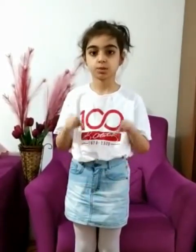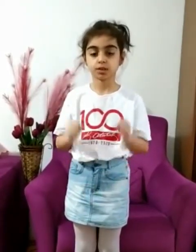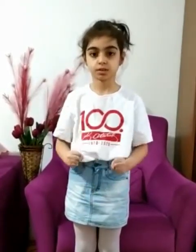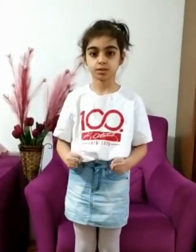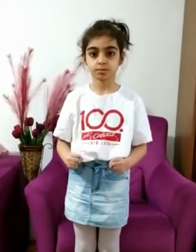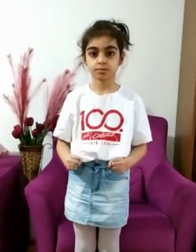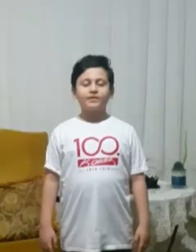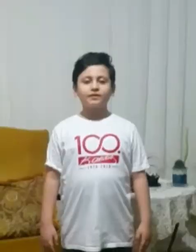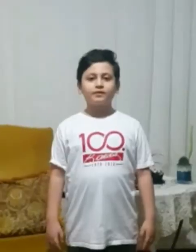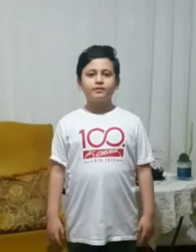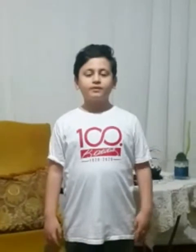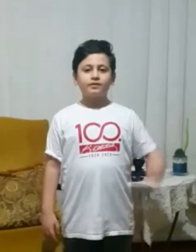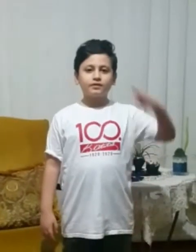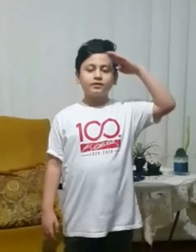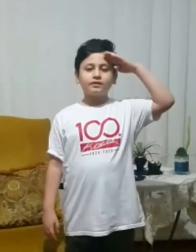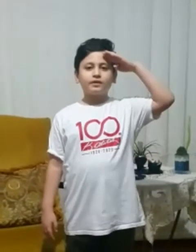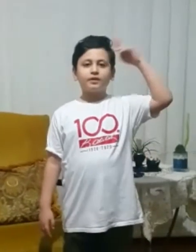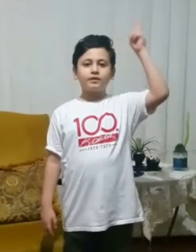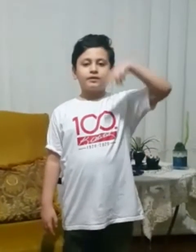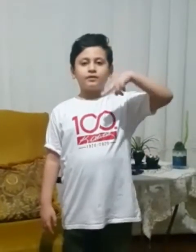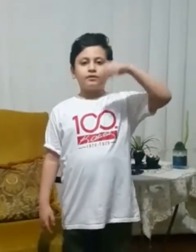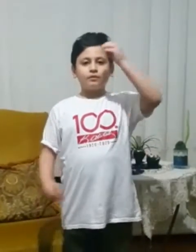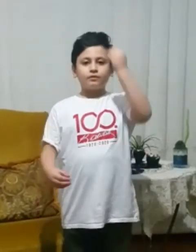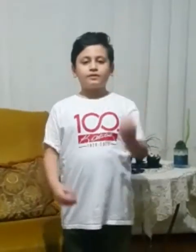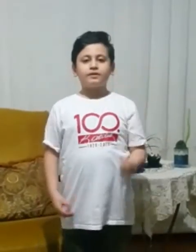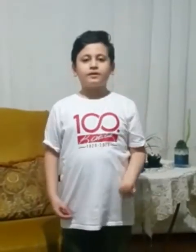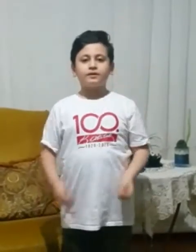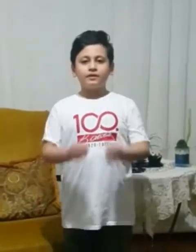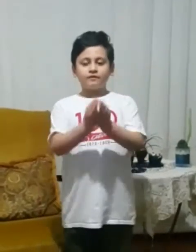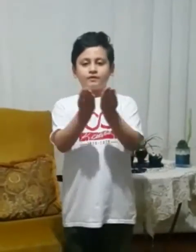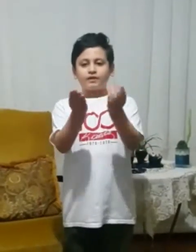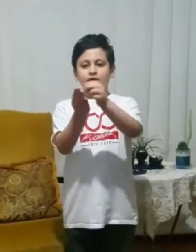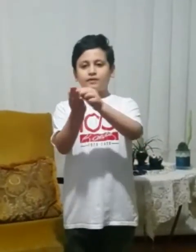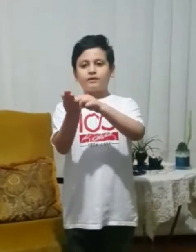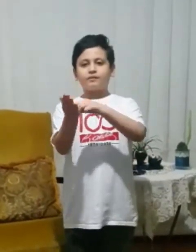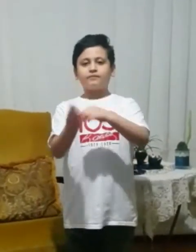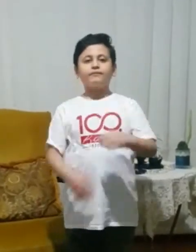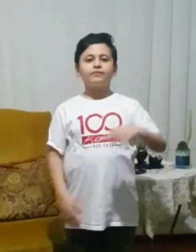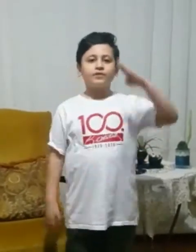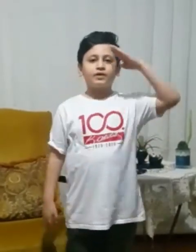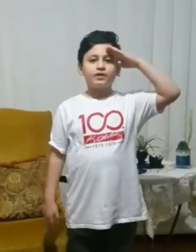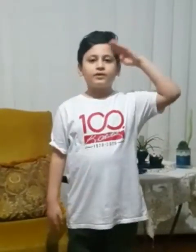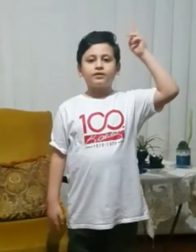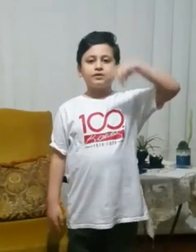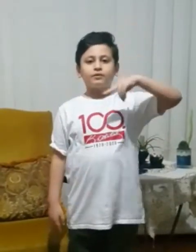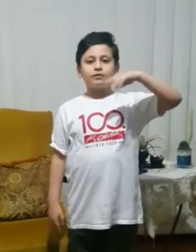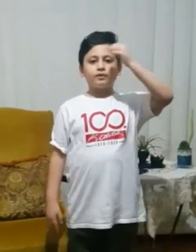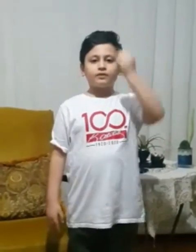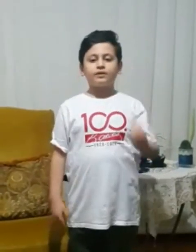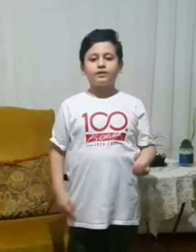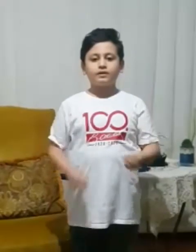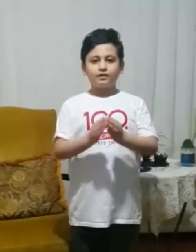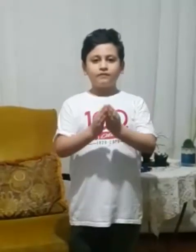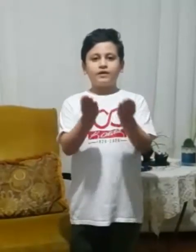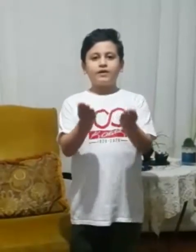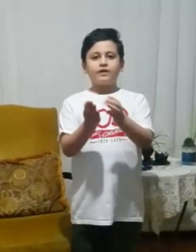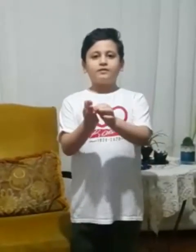Oturdum kaldım, şehit olanları deftere yazdım. Şehit olanları